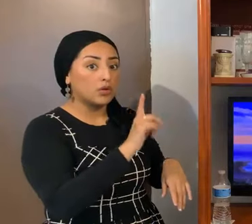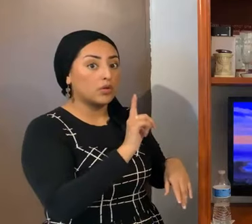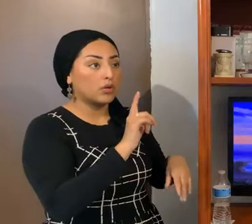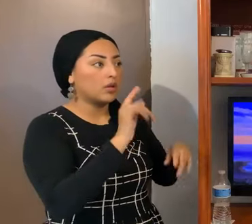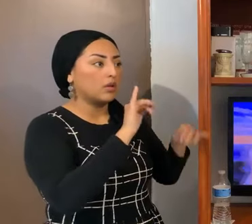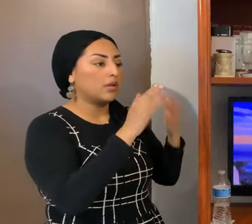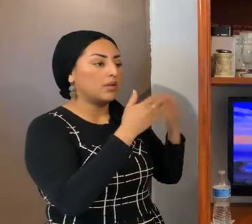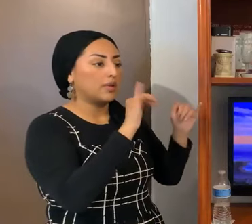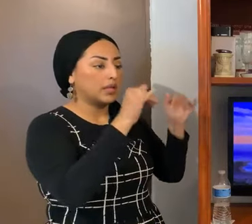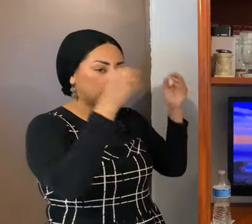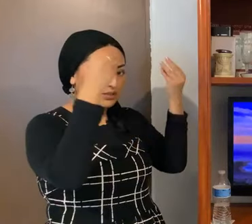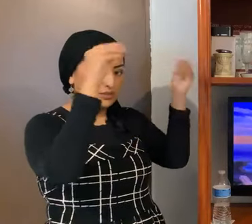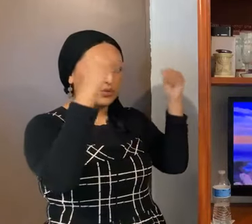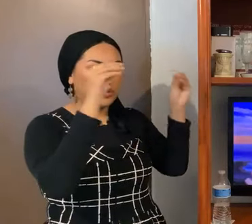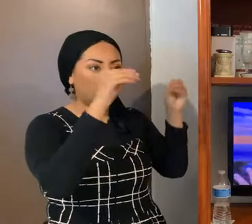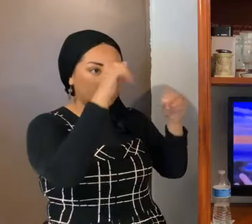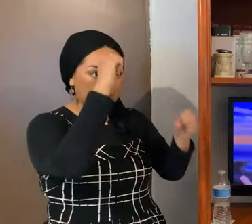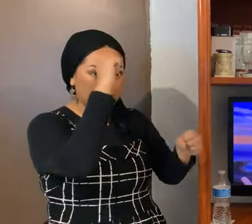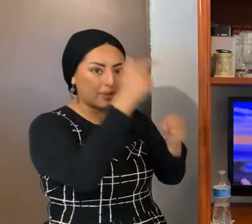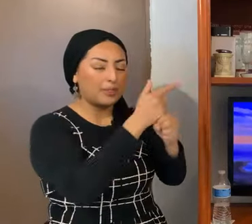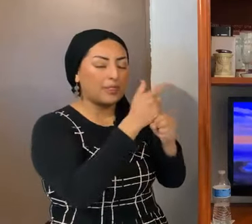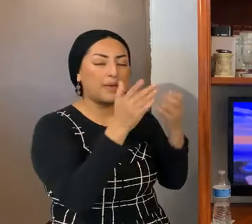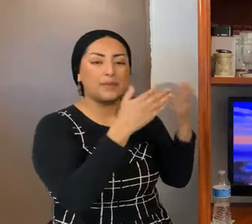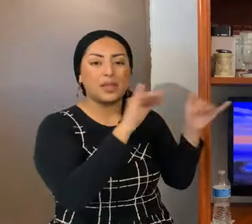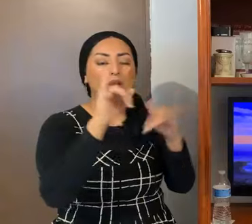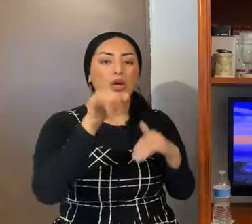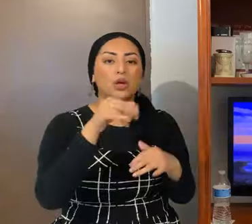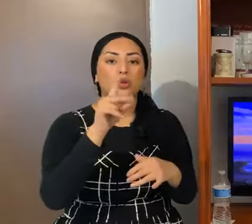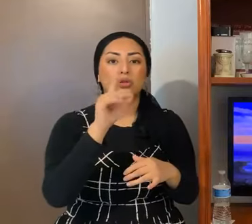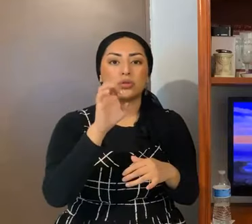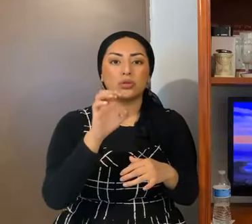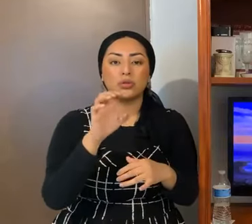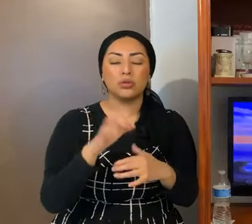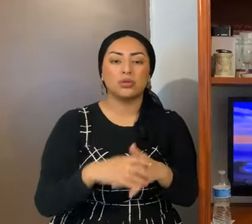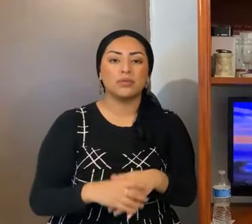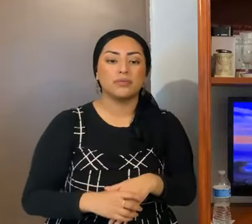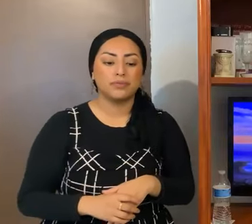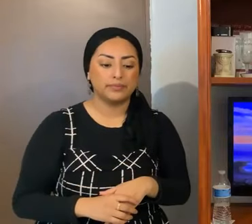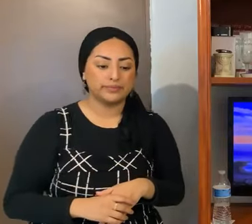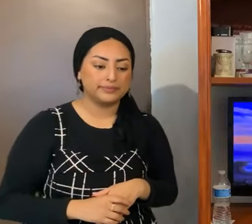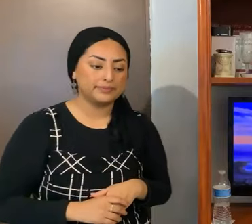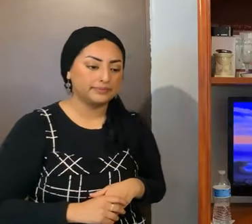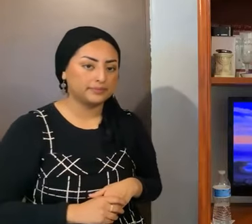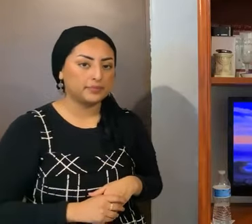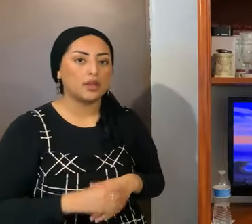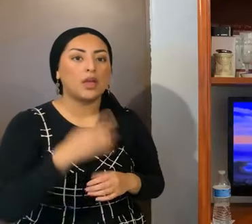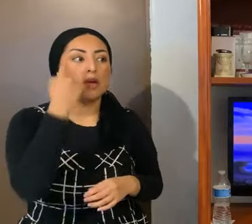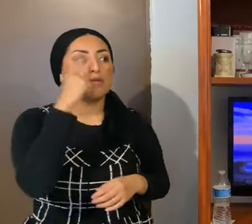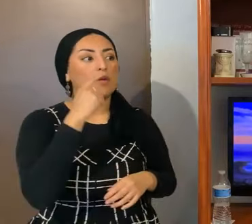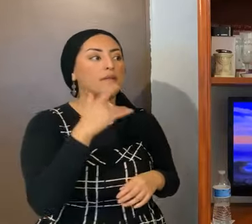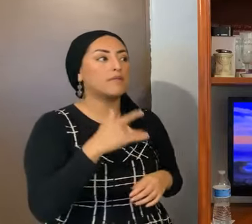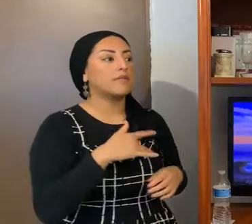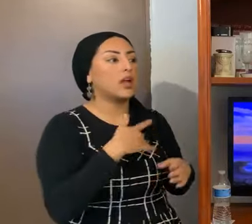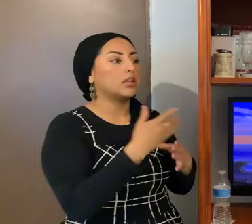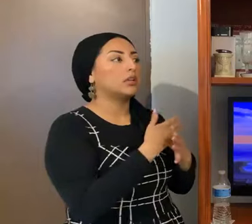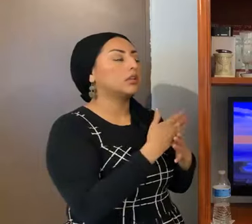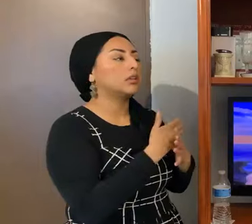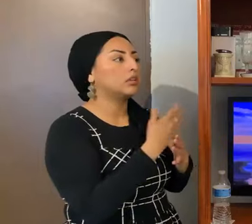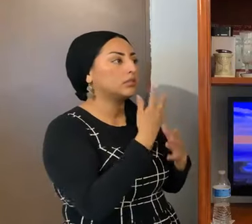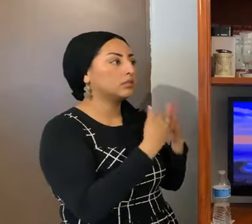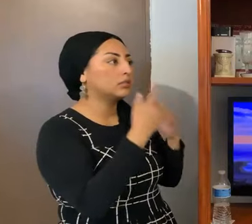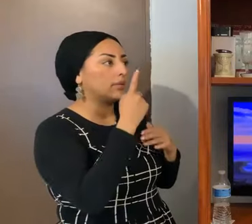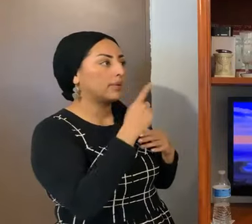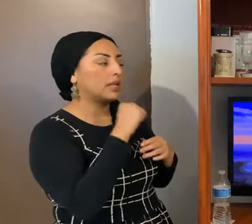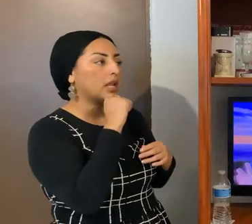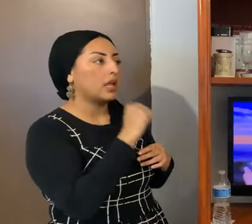su hermano, lo está vendiendo, como Judas igual, es lo mismo, es un Judas, por asentir, por compartir algo que